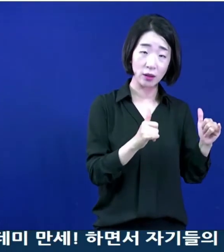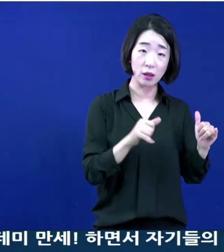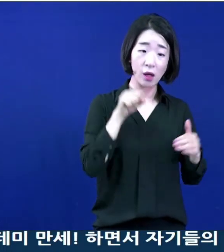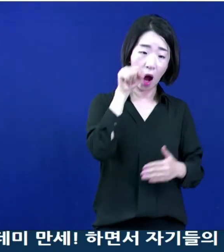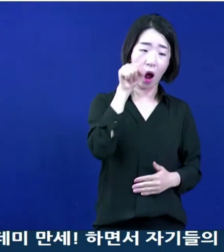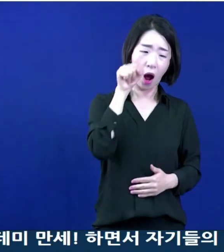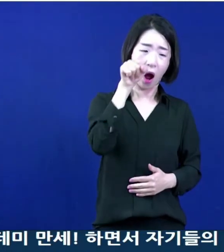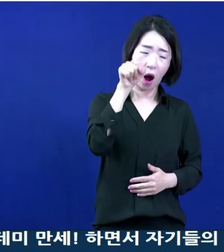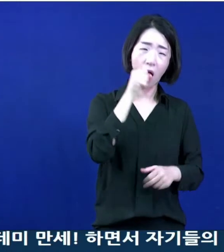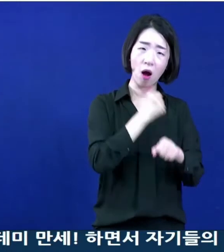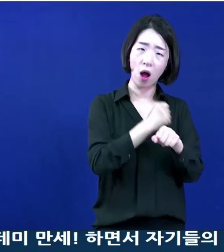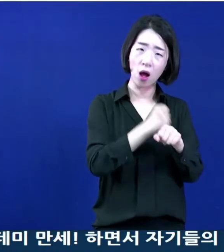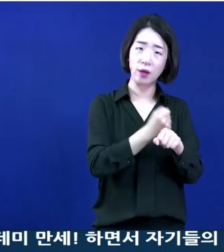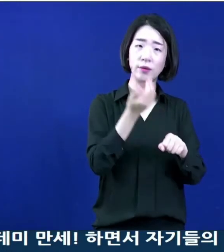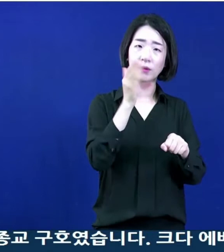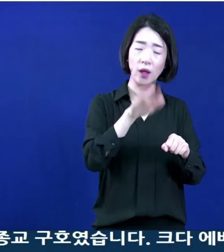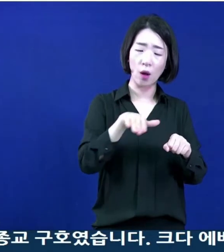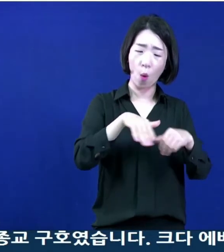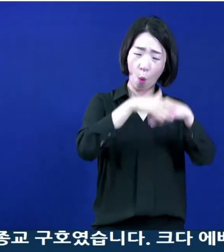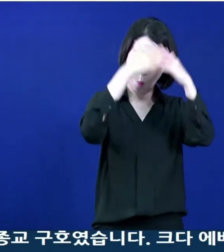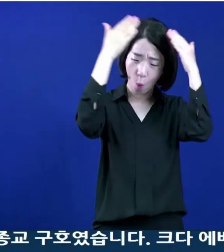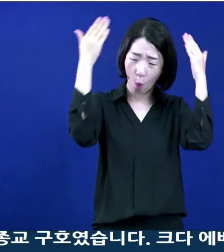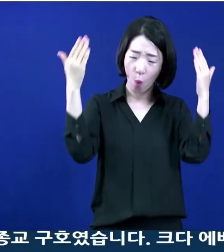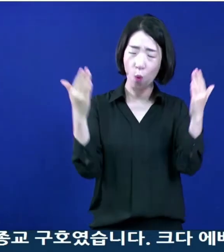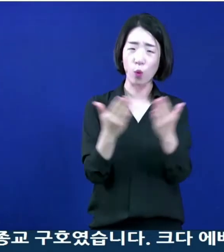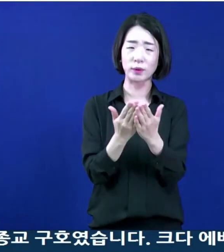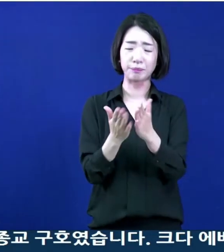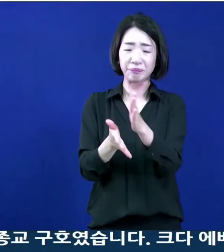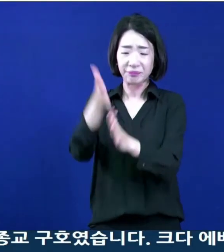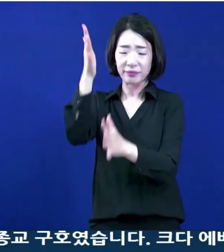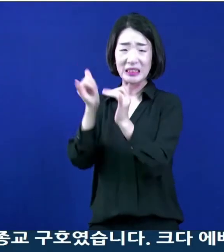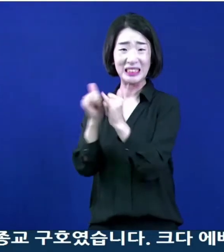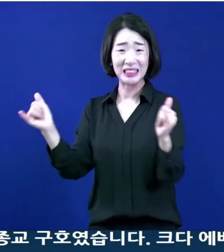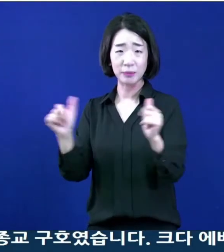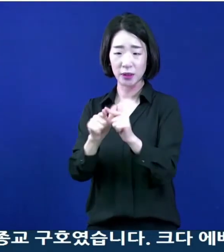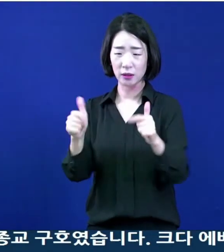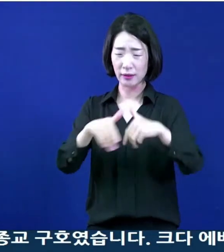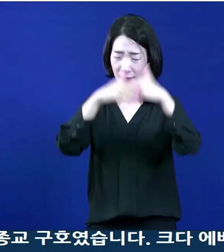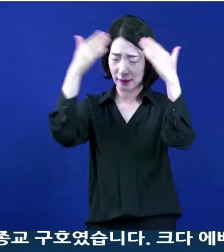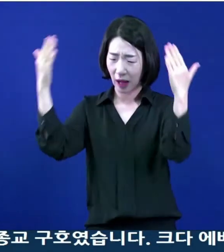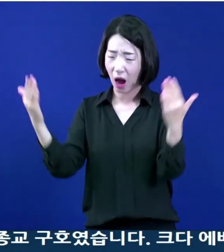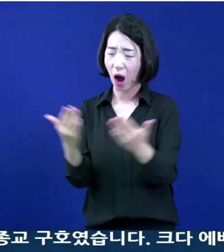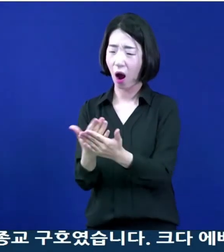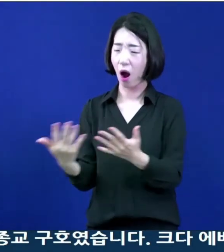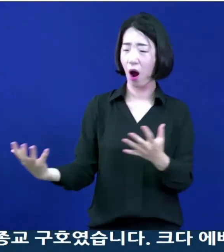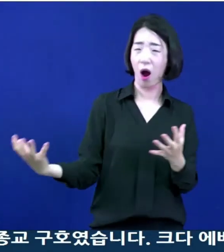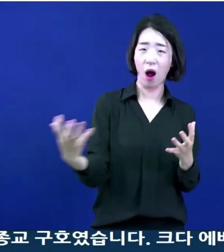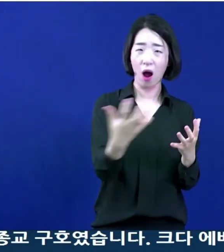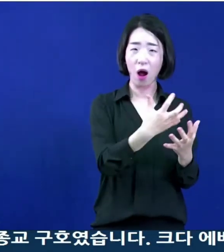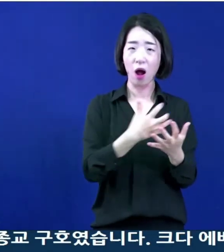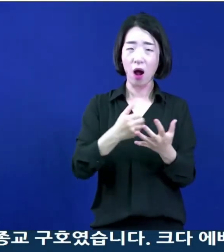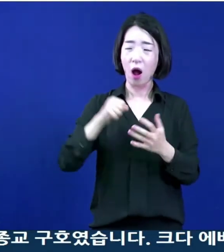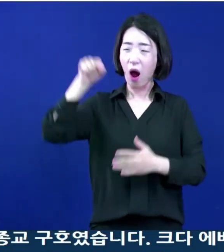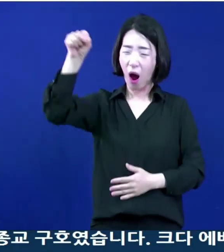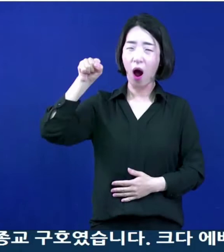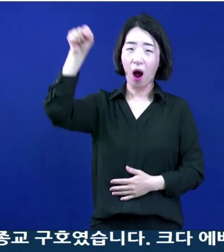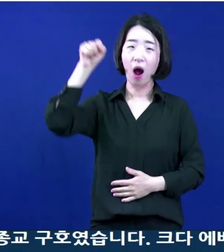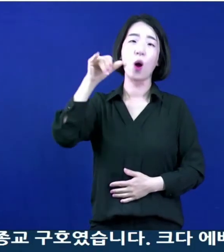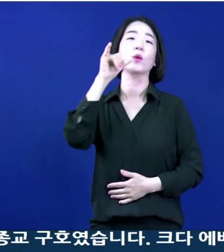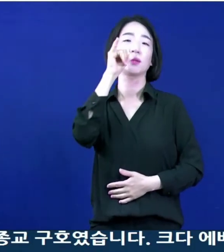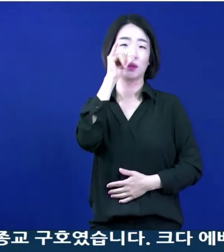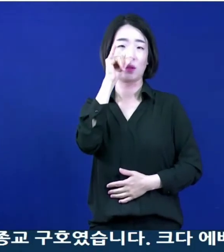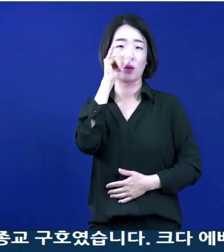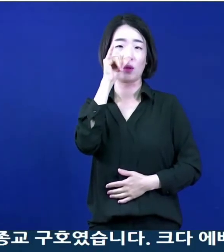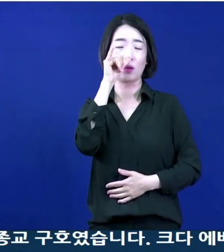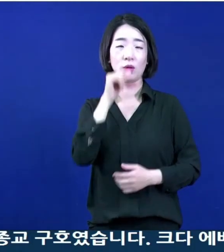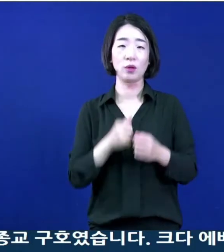선동이었는데 온 시내가 여기에 동조하기 시작합니다. 그래서 많은 사람들이